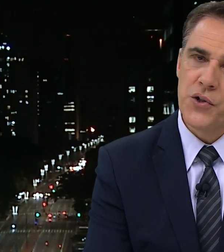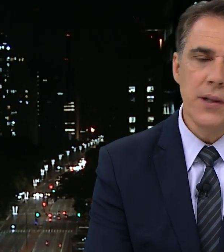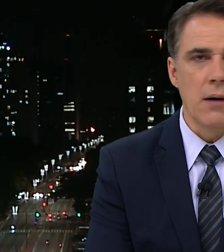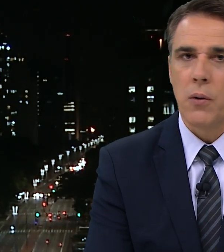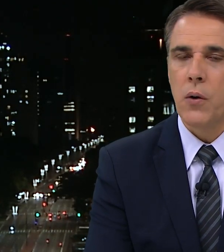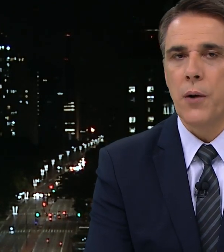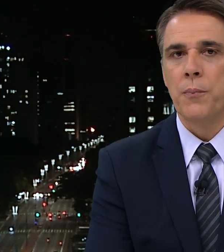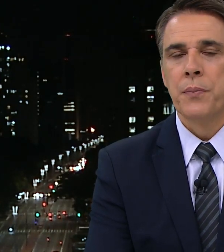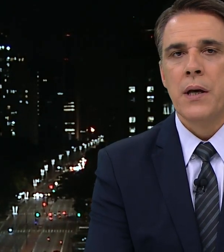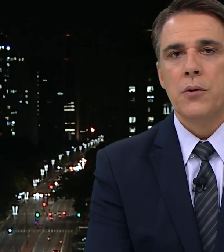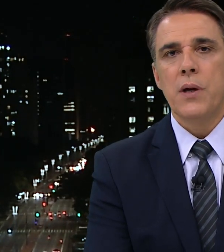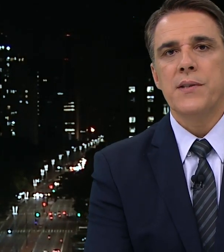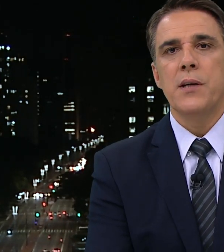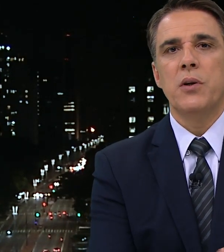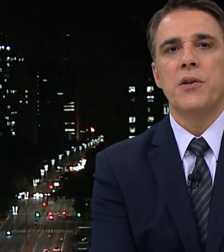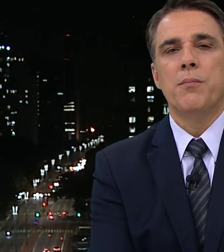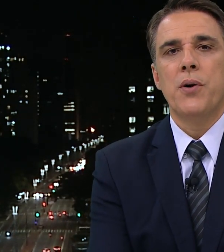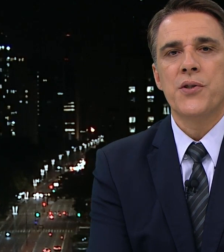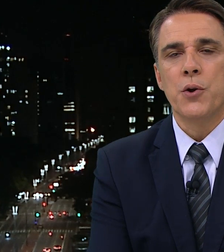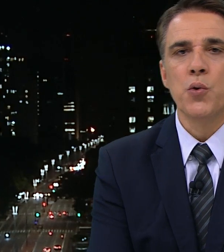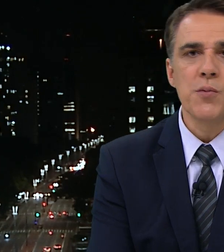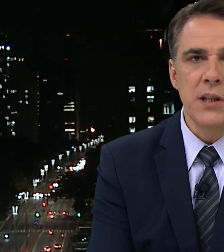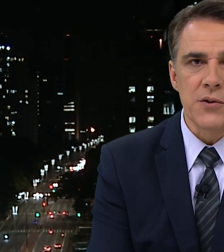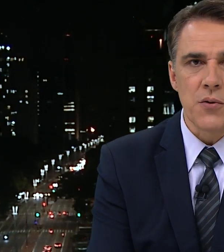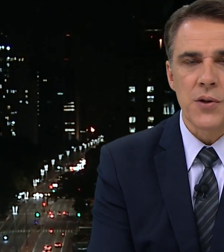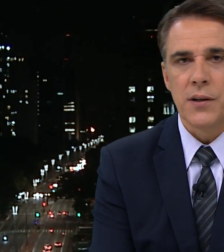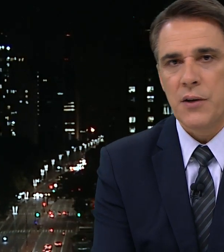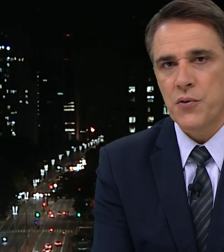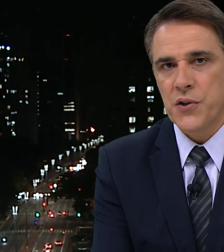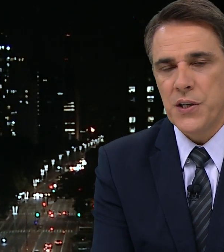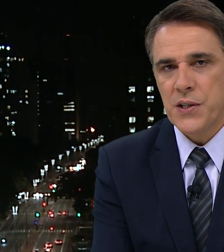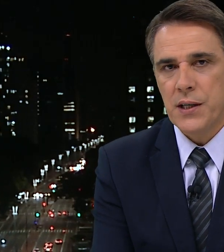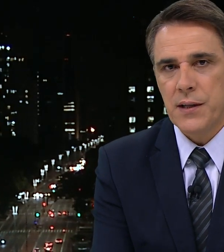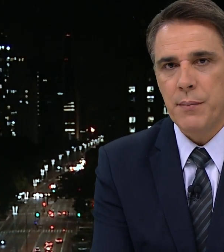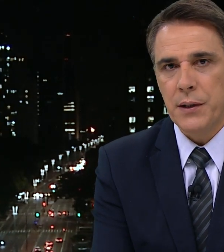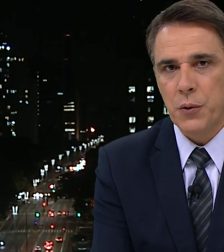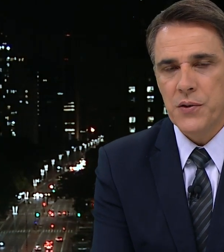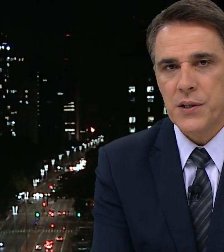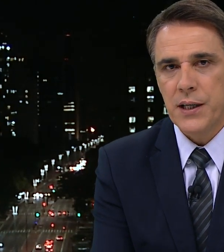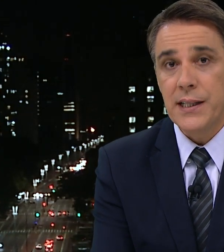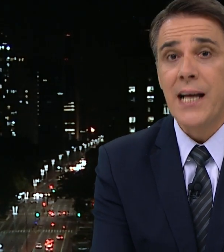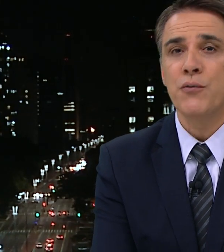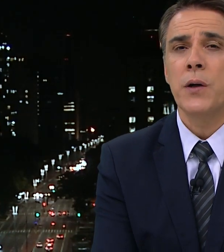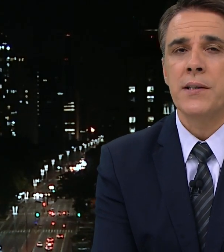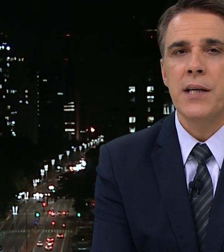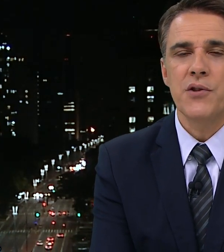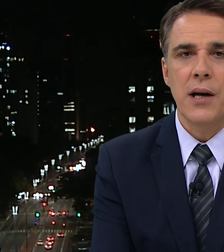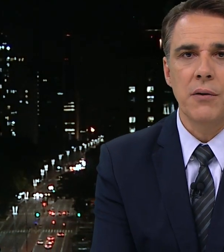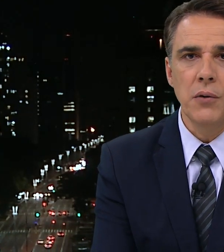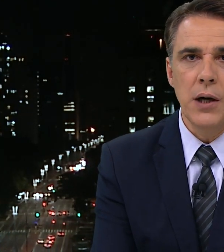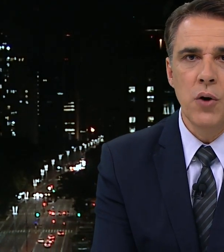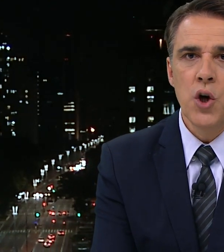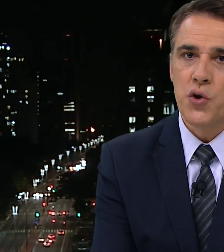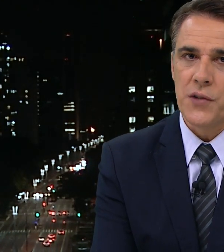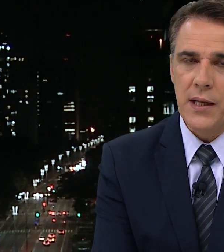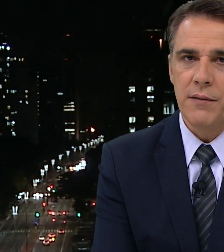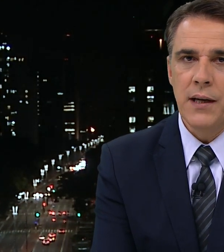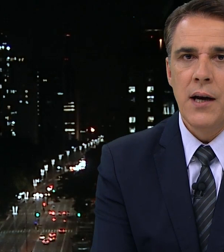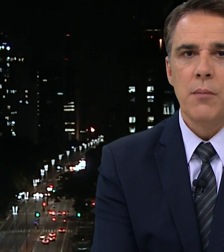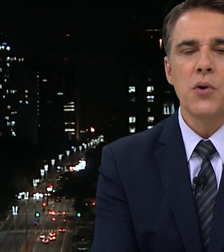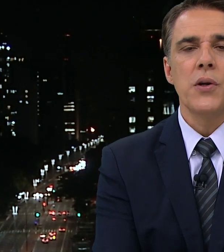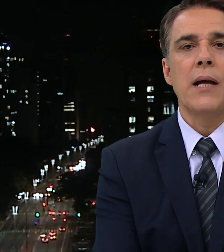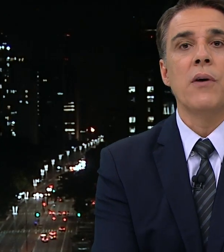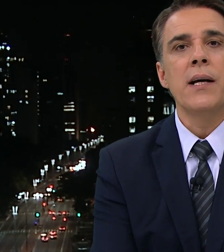programada para hoje na morreu durante cerimônia de posse dos ministros da justiça andré mendonça e da advocacia-geral da união